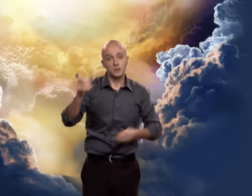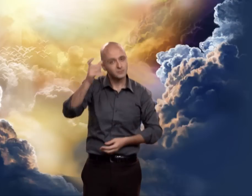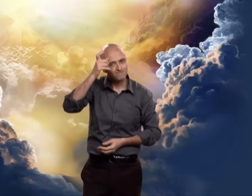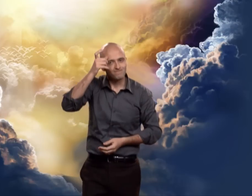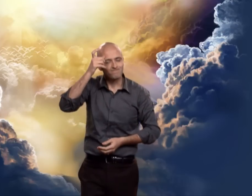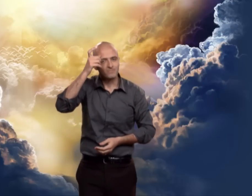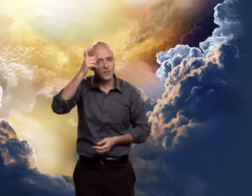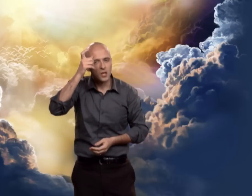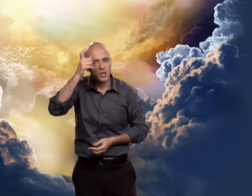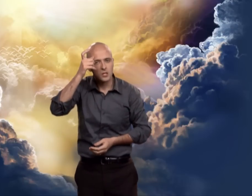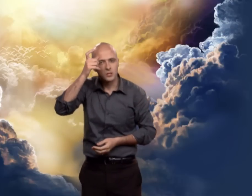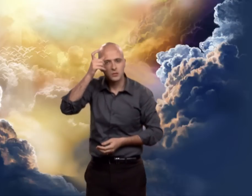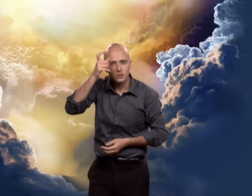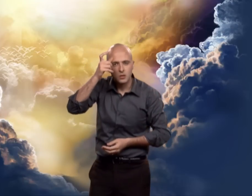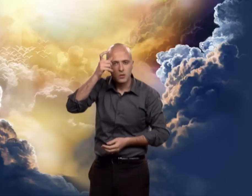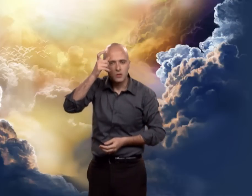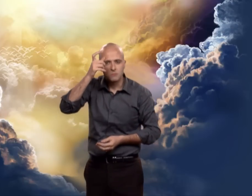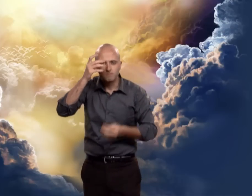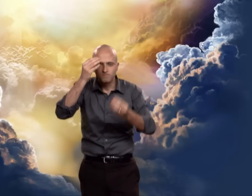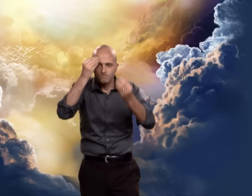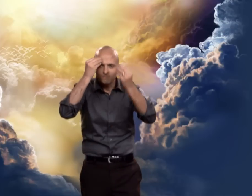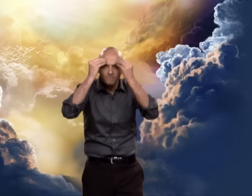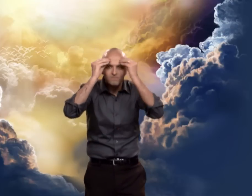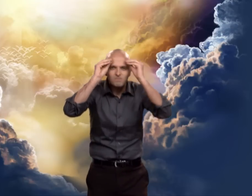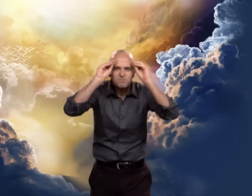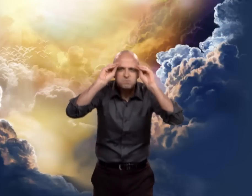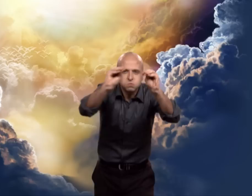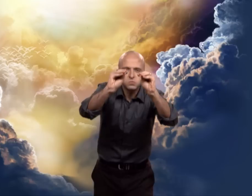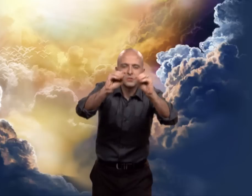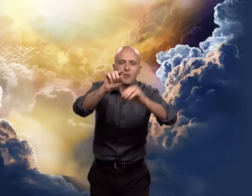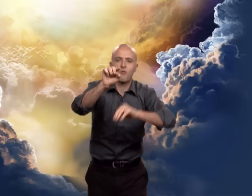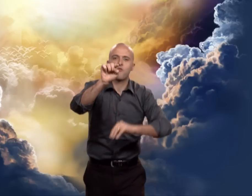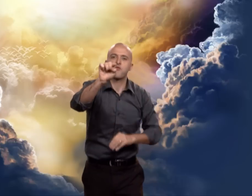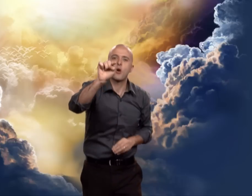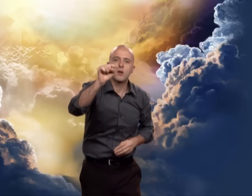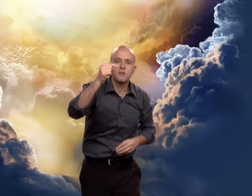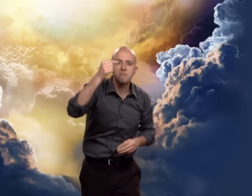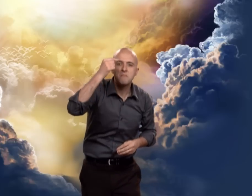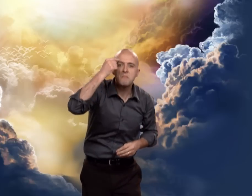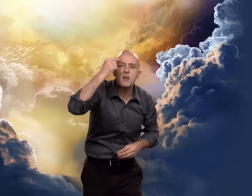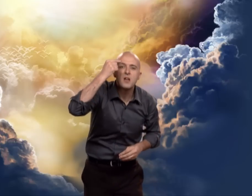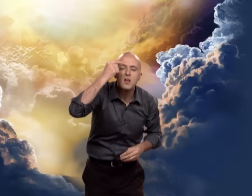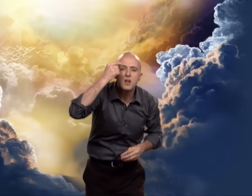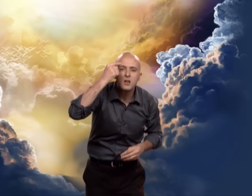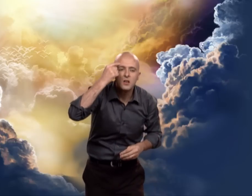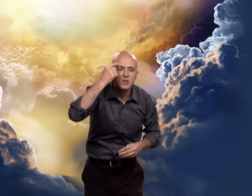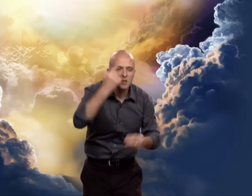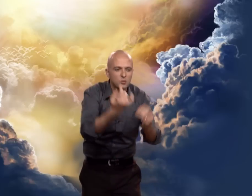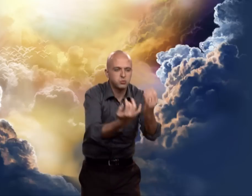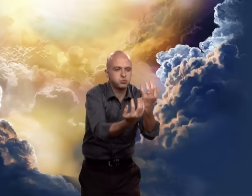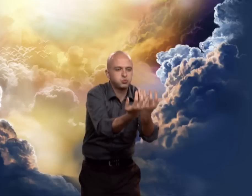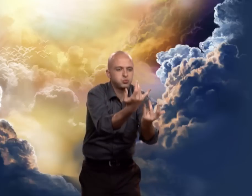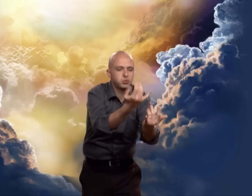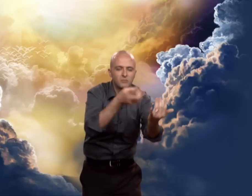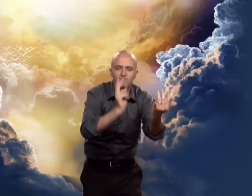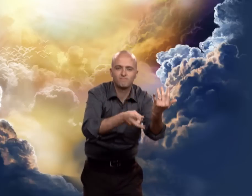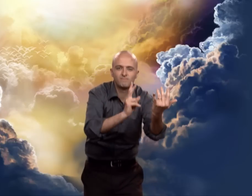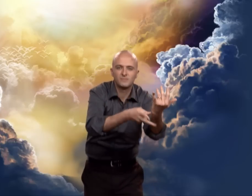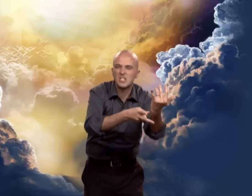envie suas criaturas às labaredas de um inferno a arder eternamente. Mas ao crerem que a alma é imortal,